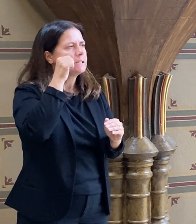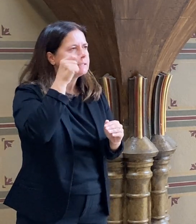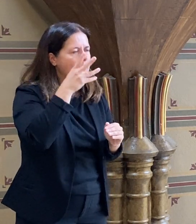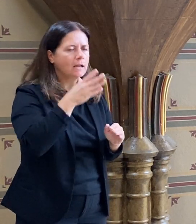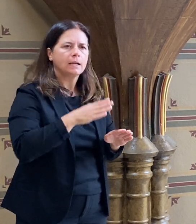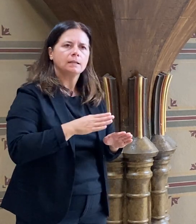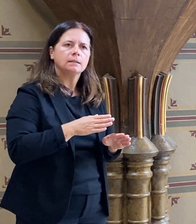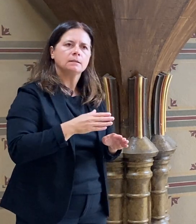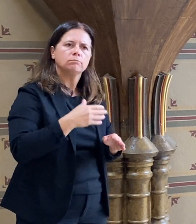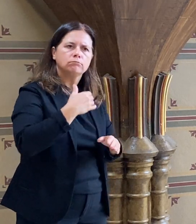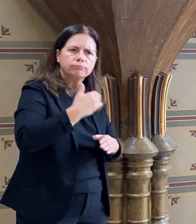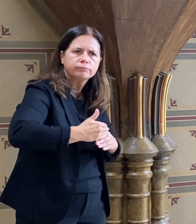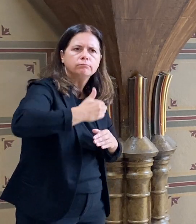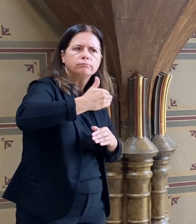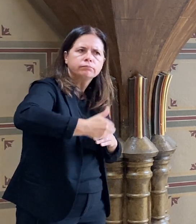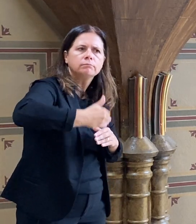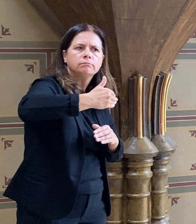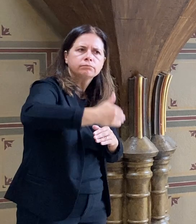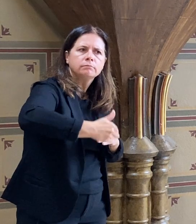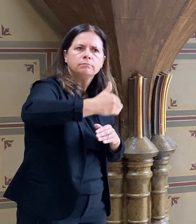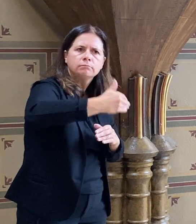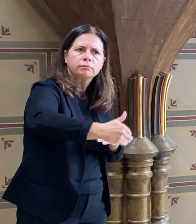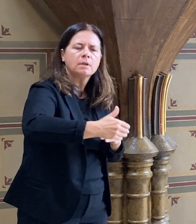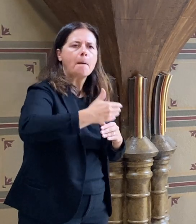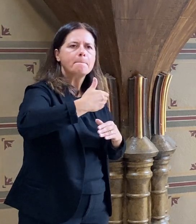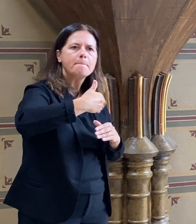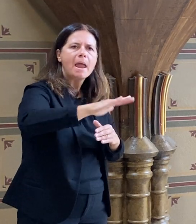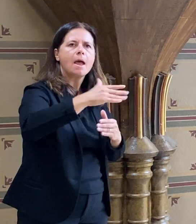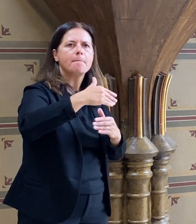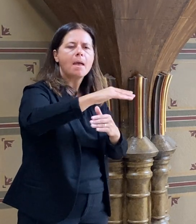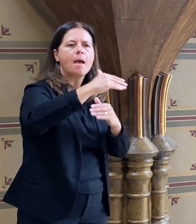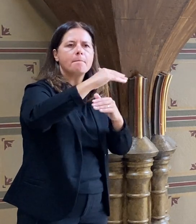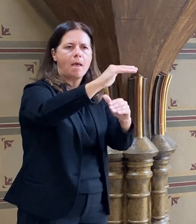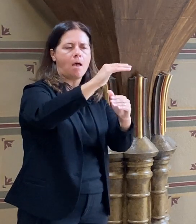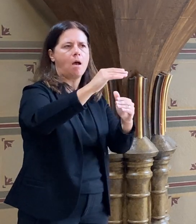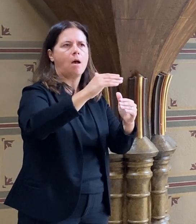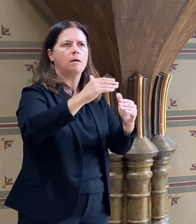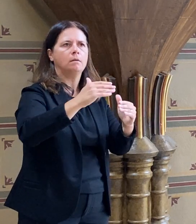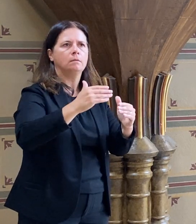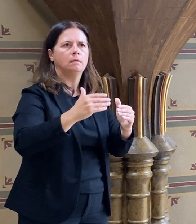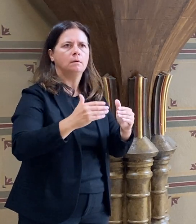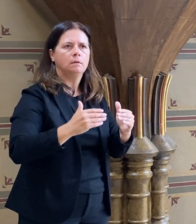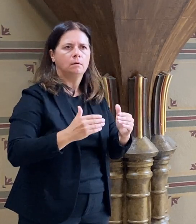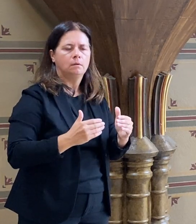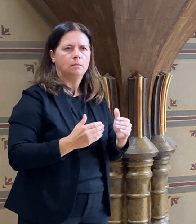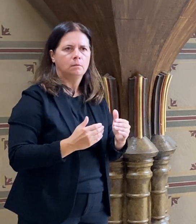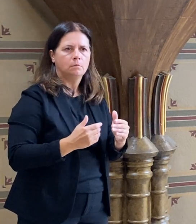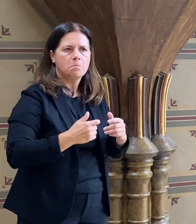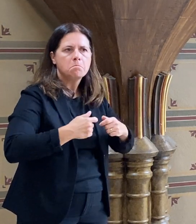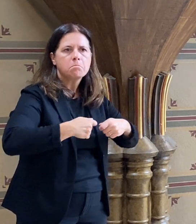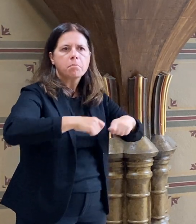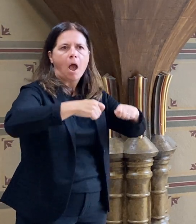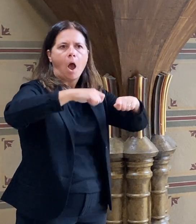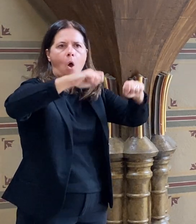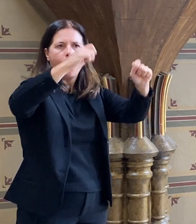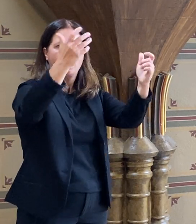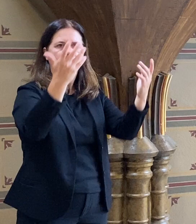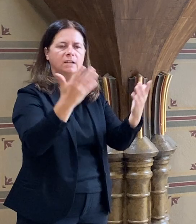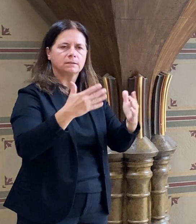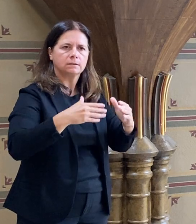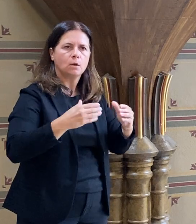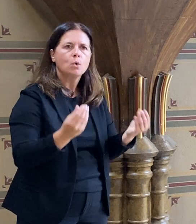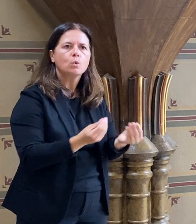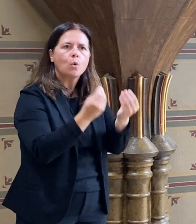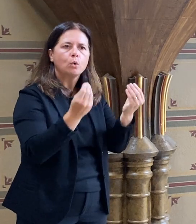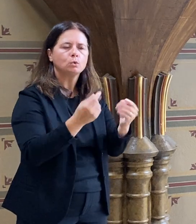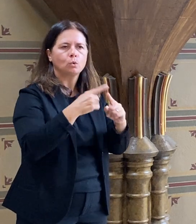für Stück immer mehr auf den hin zuwachsen, der unser Grund und